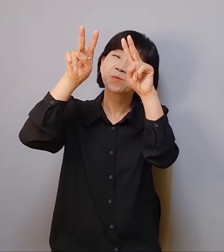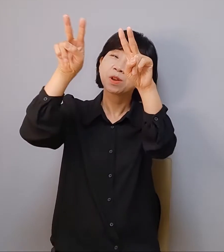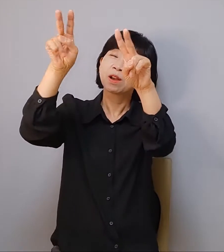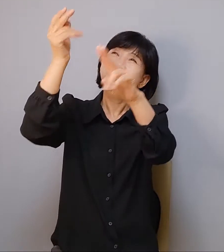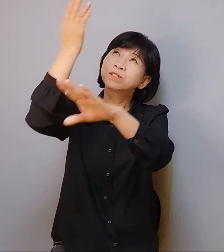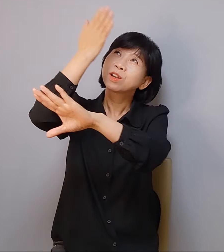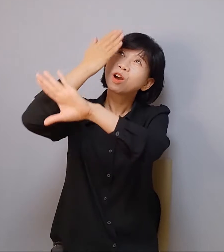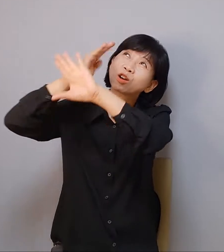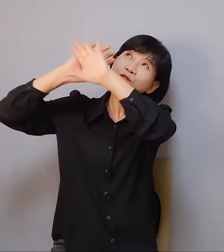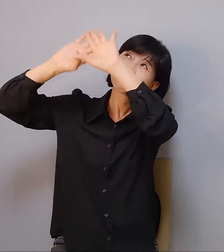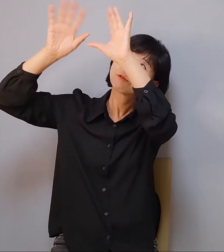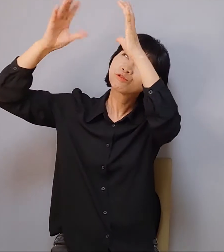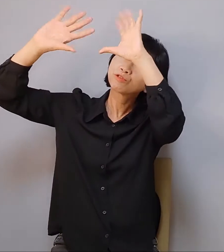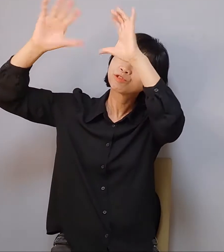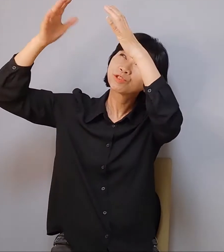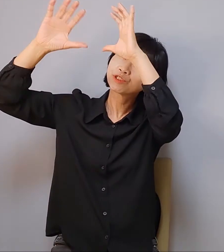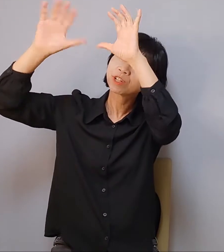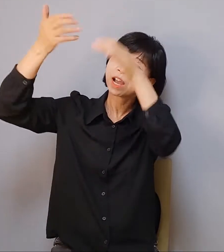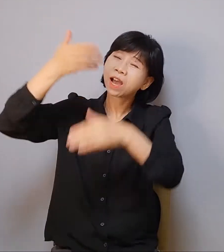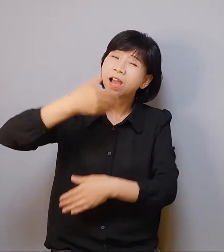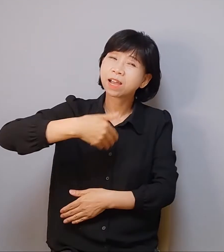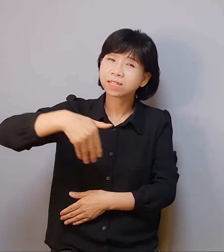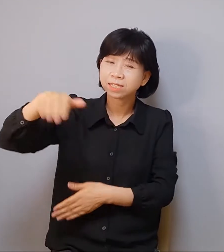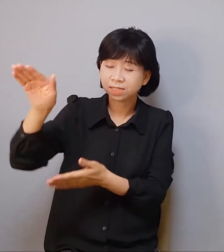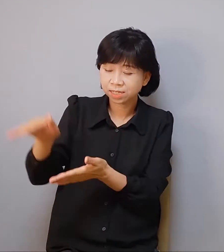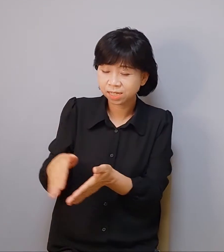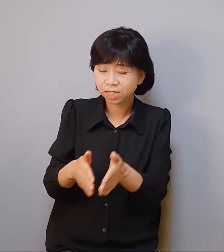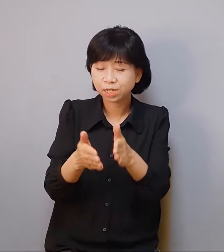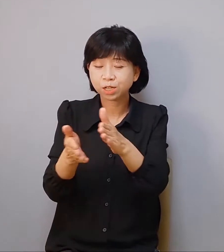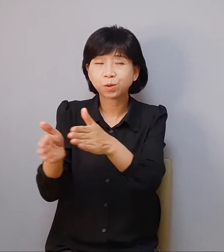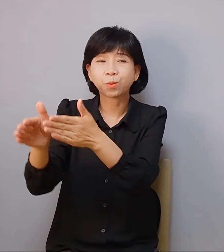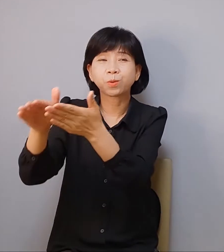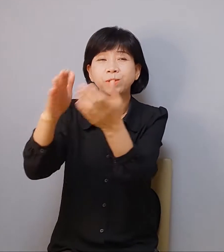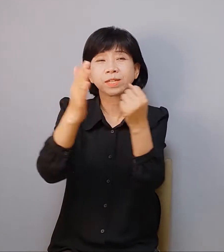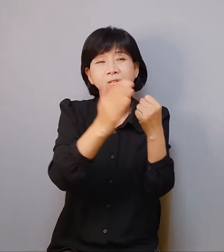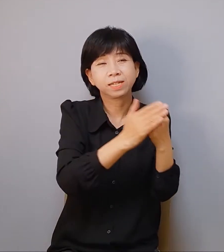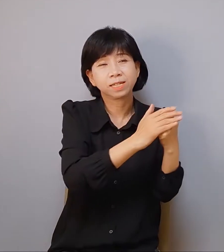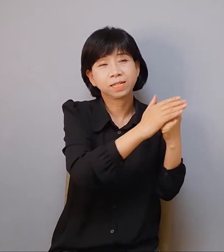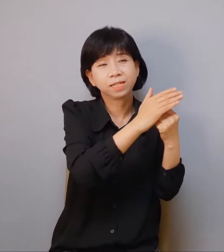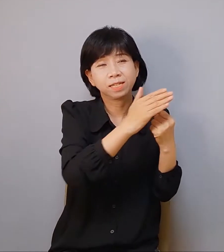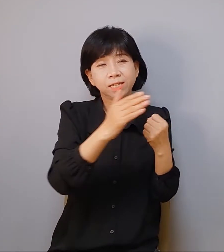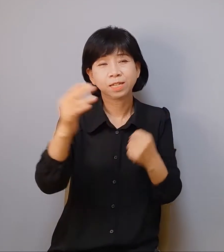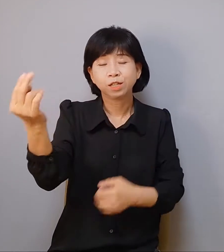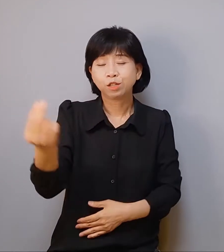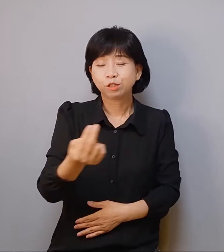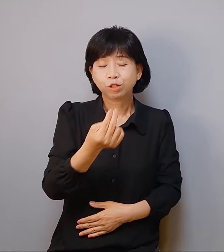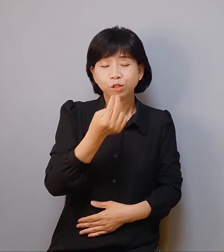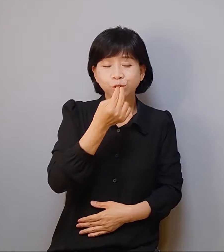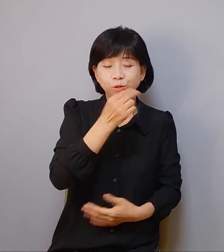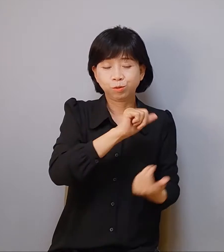바라보며 천국 가는 길이오니